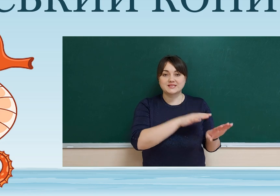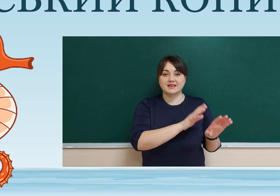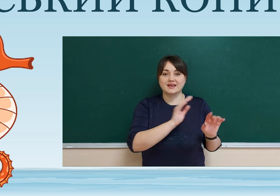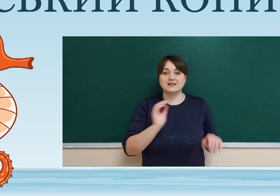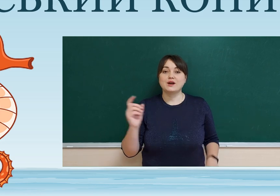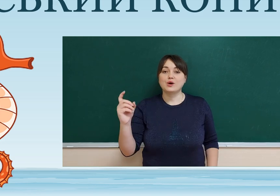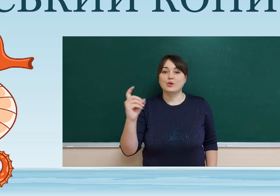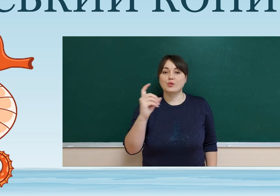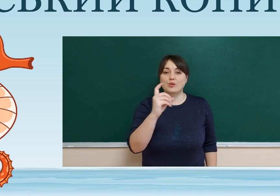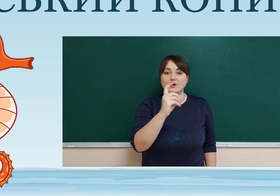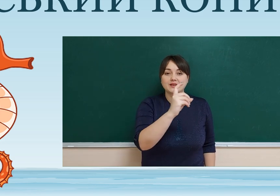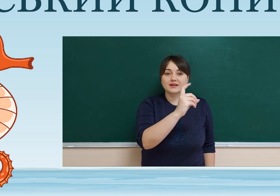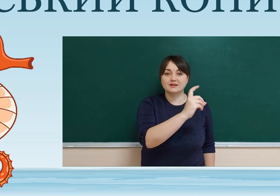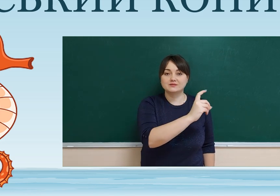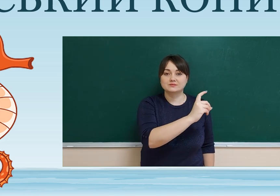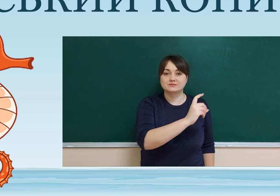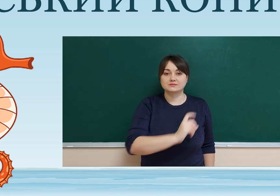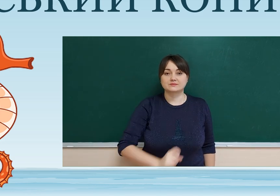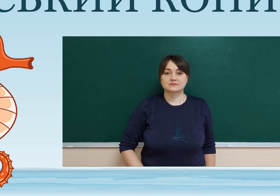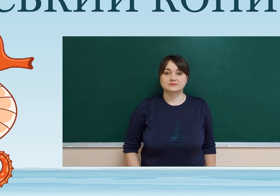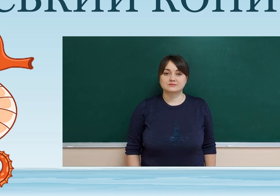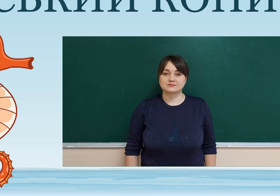морський коник